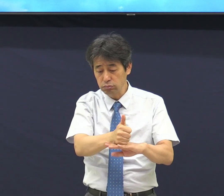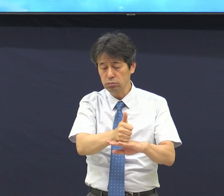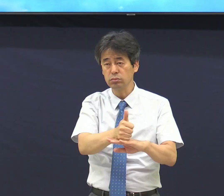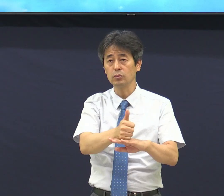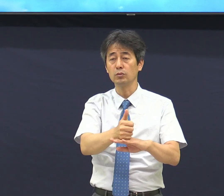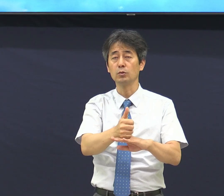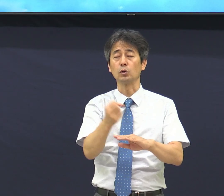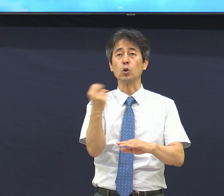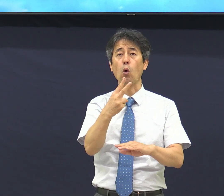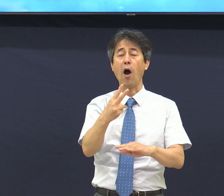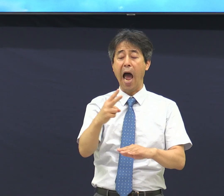처음과 나중,